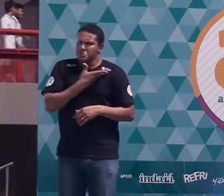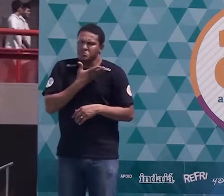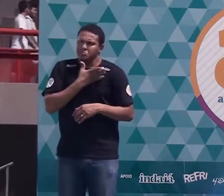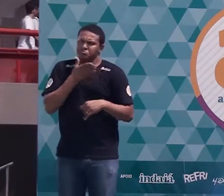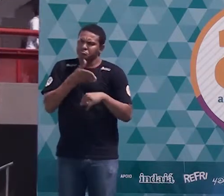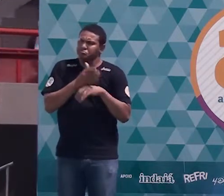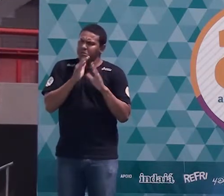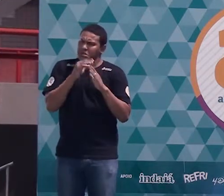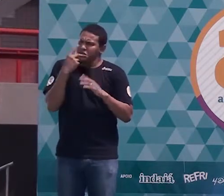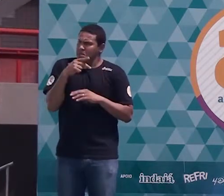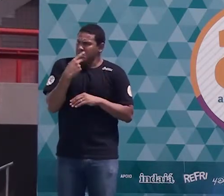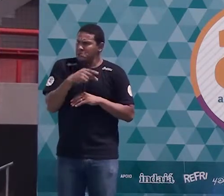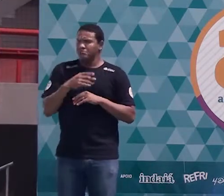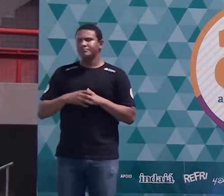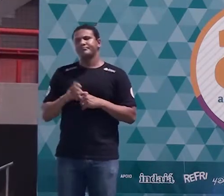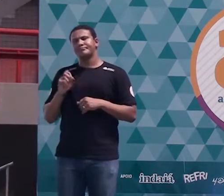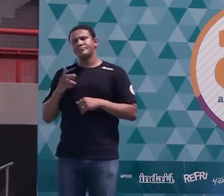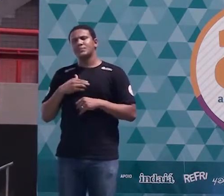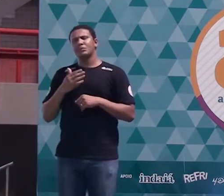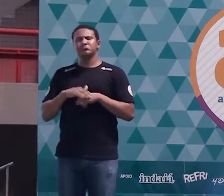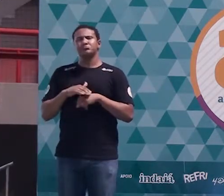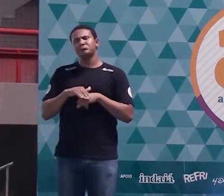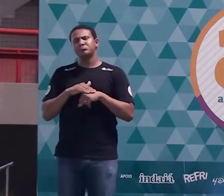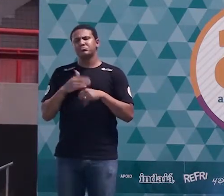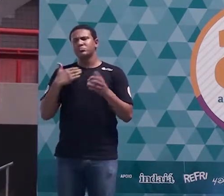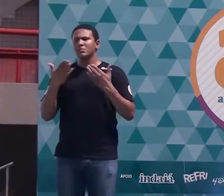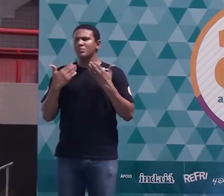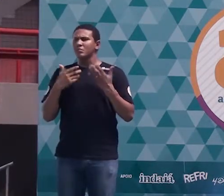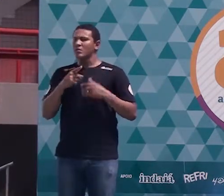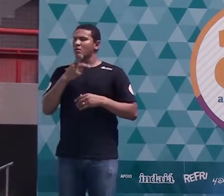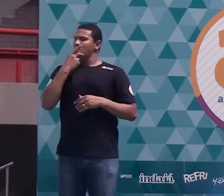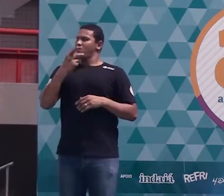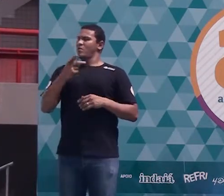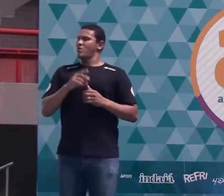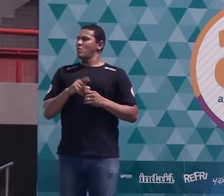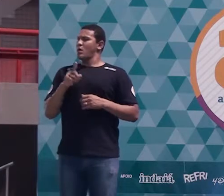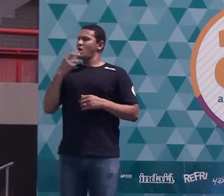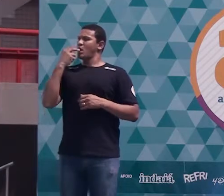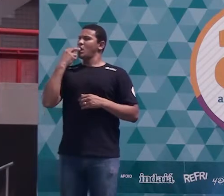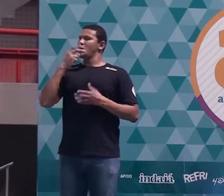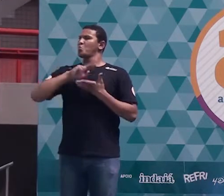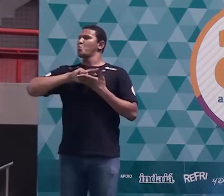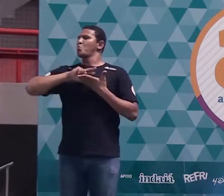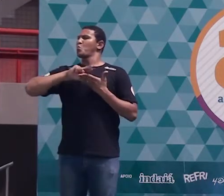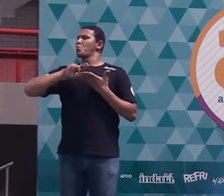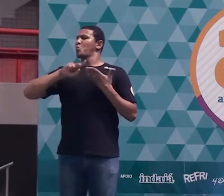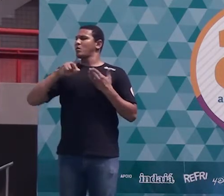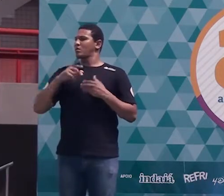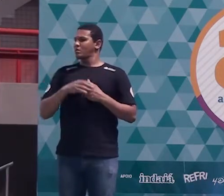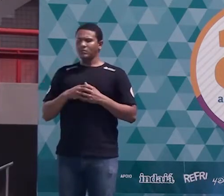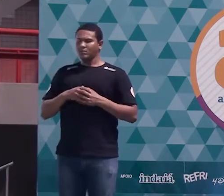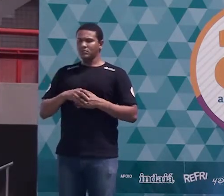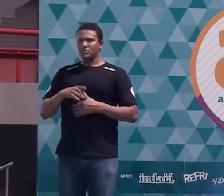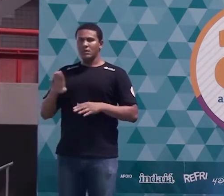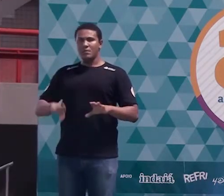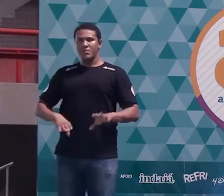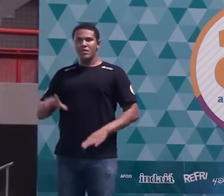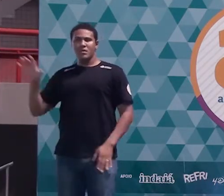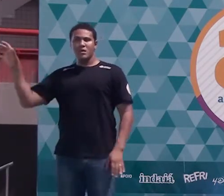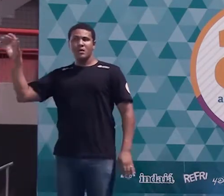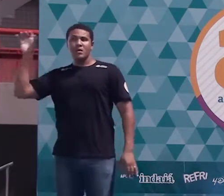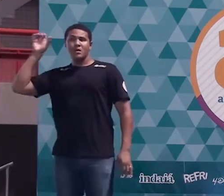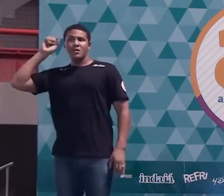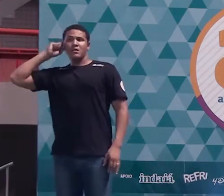estava conversando, e ele dizendo que era poliglota. Aí a secretária ouviu ele dizer que